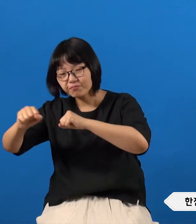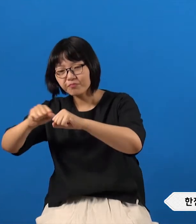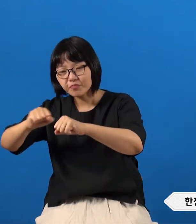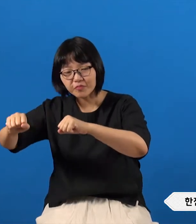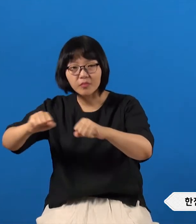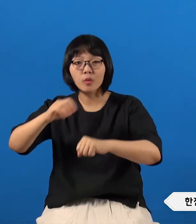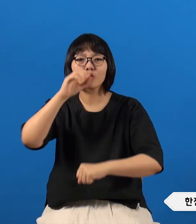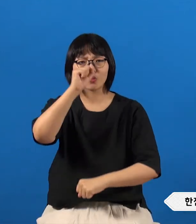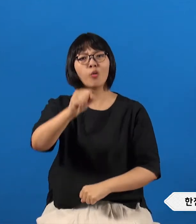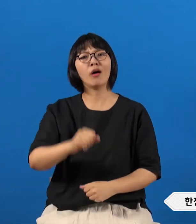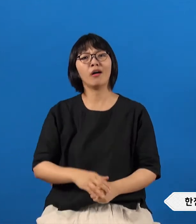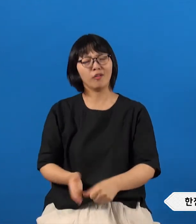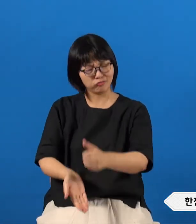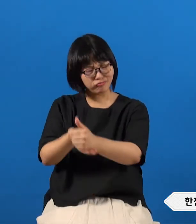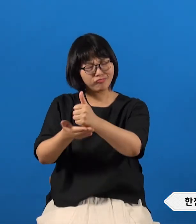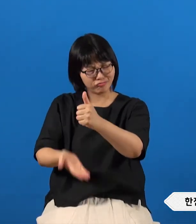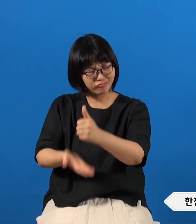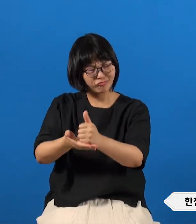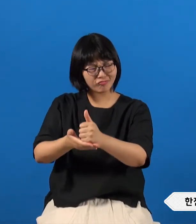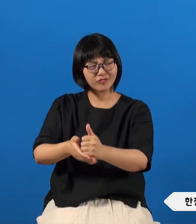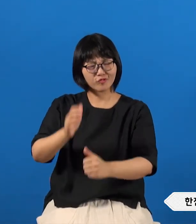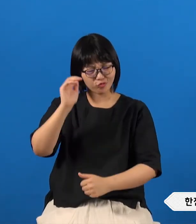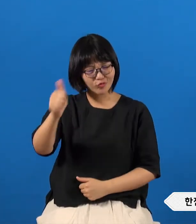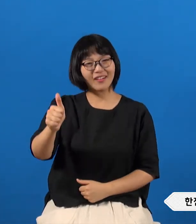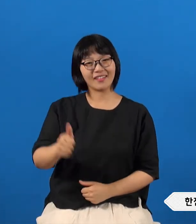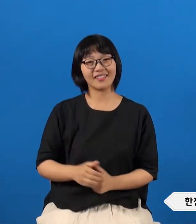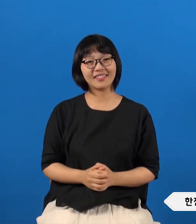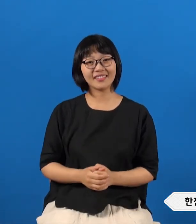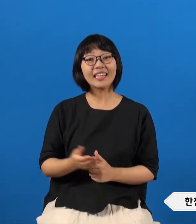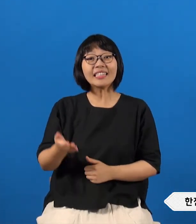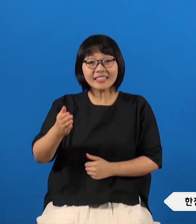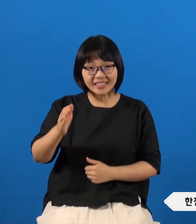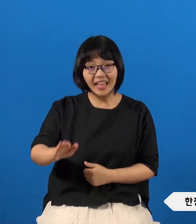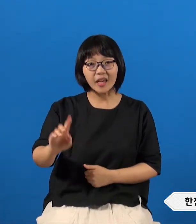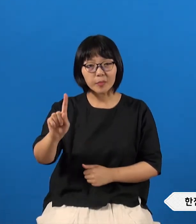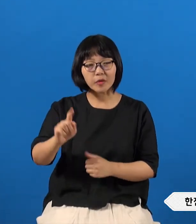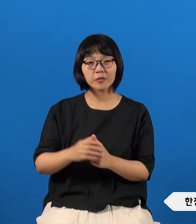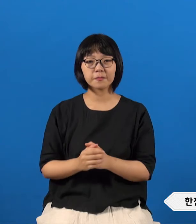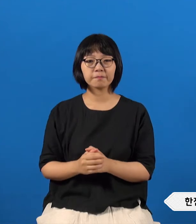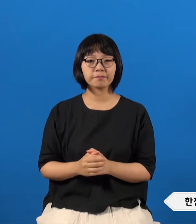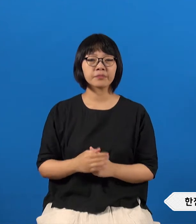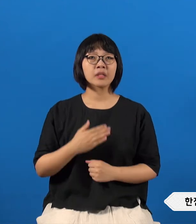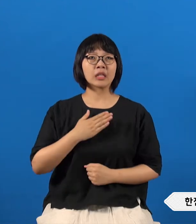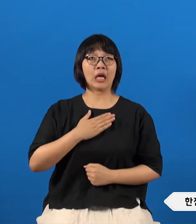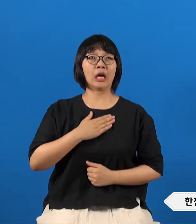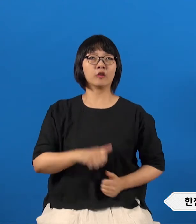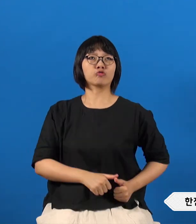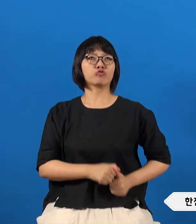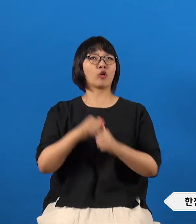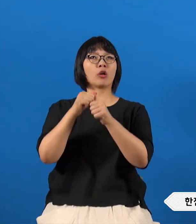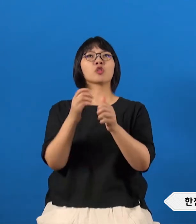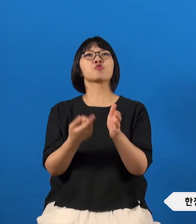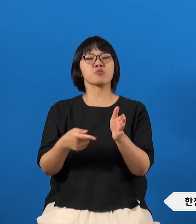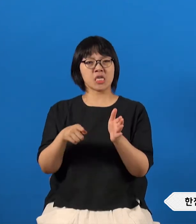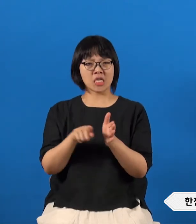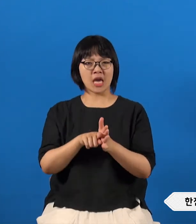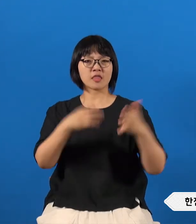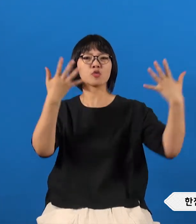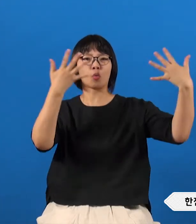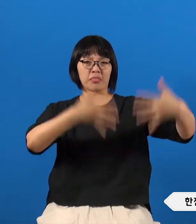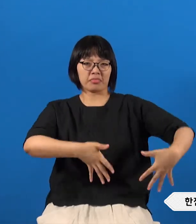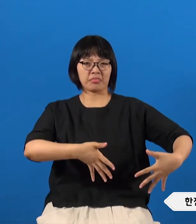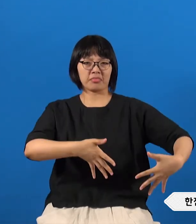하면 얼마나 좋겠습니까? 그건 좋은 것이죠. 그런데 그게 아니고 연보하고 예배당 짓고 뭐